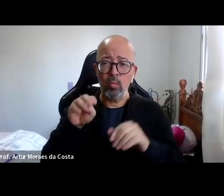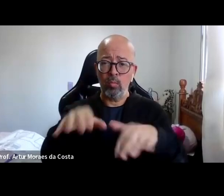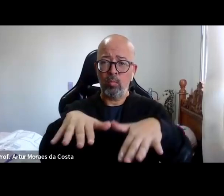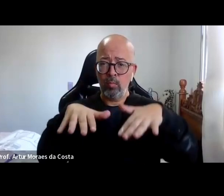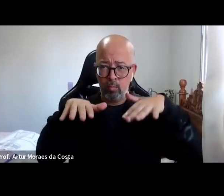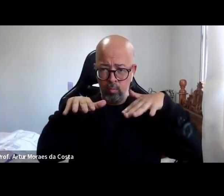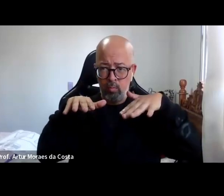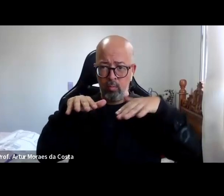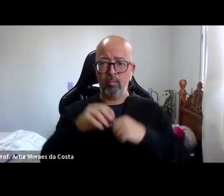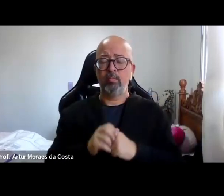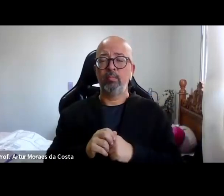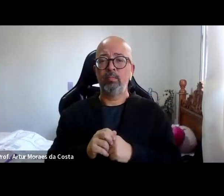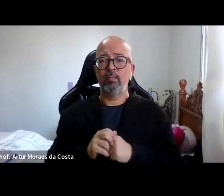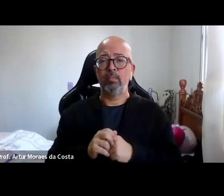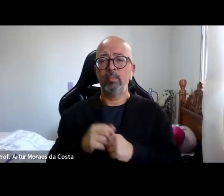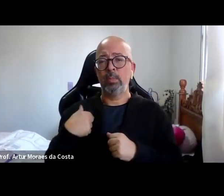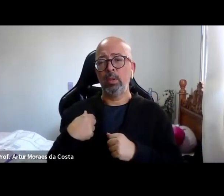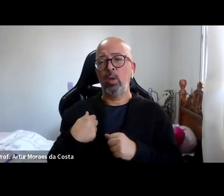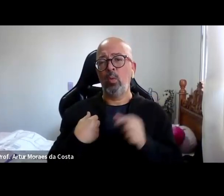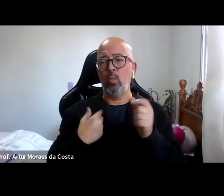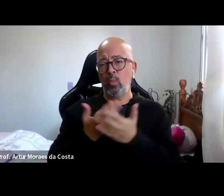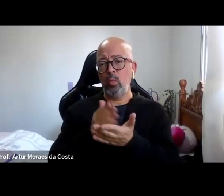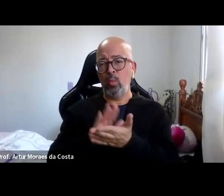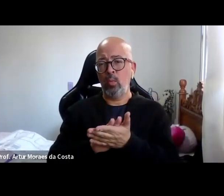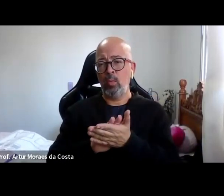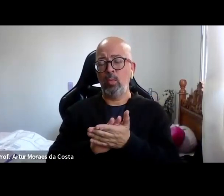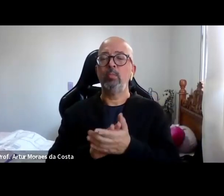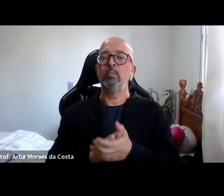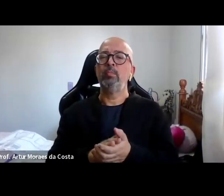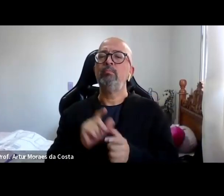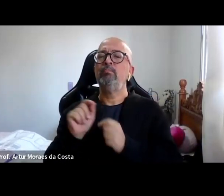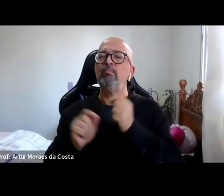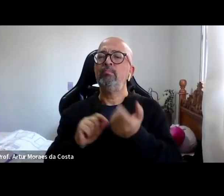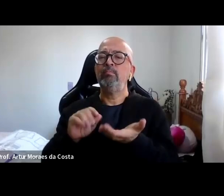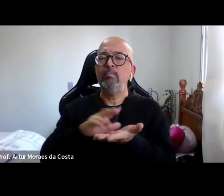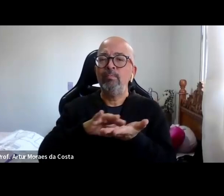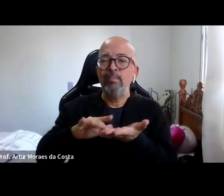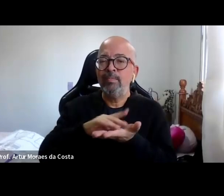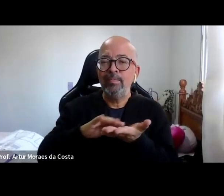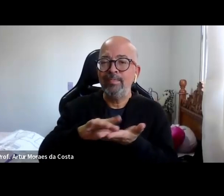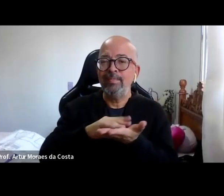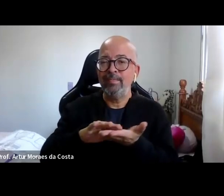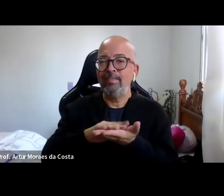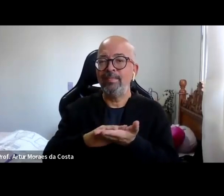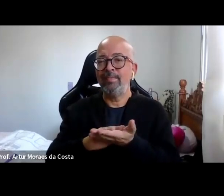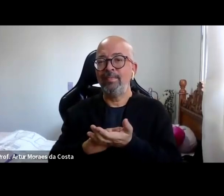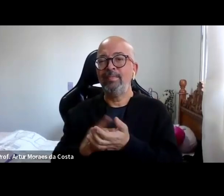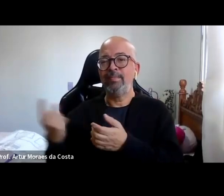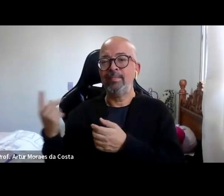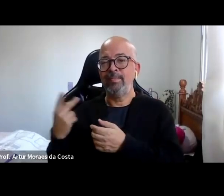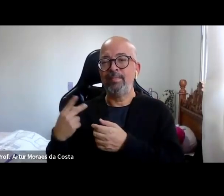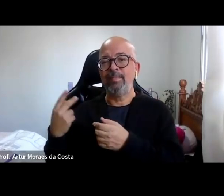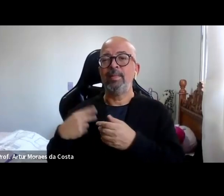braile le llamo así porque toda nuestra Estancia en París